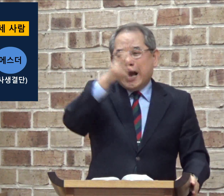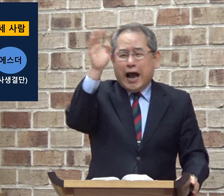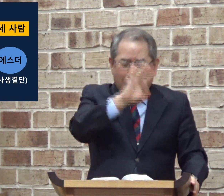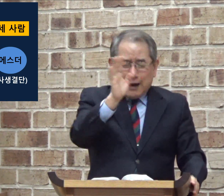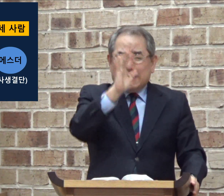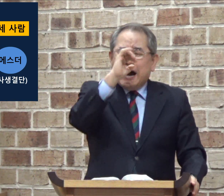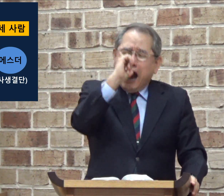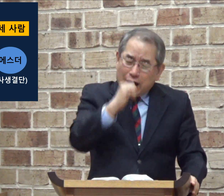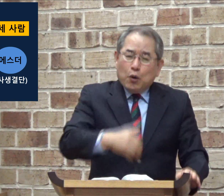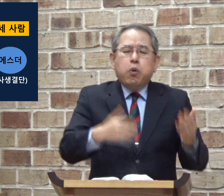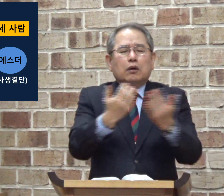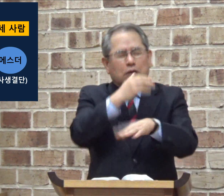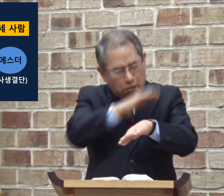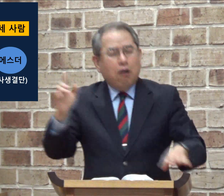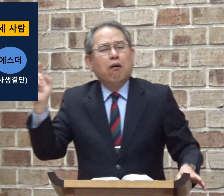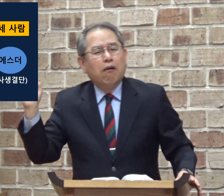회개했던 사람입니다.